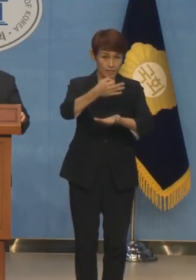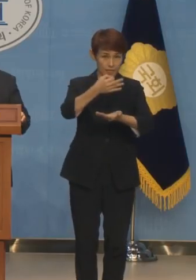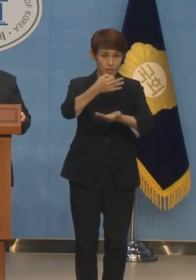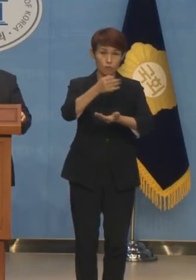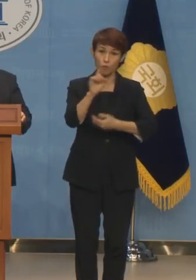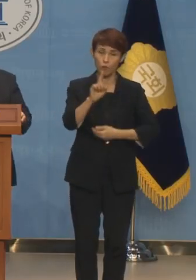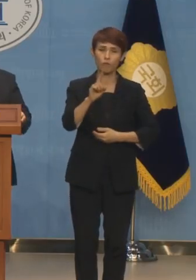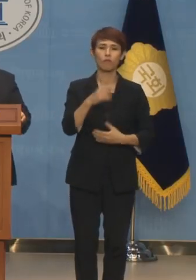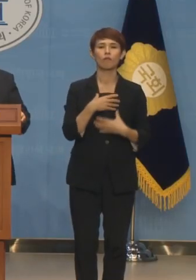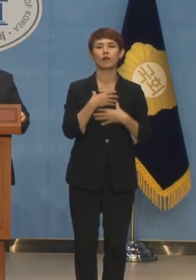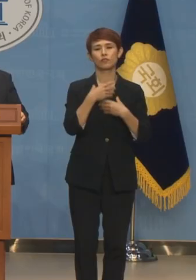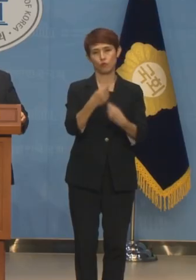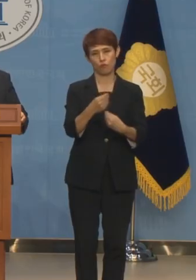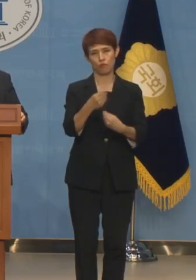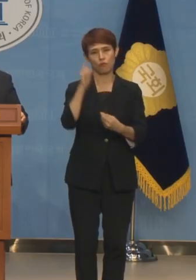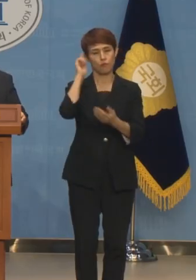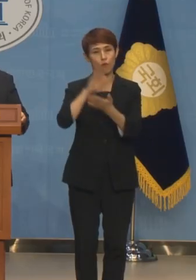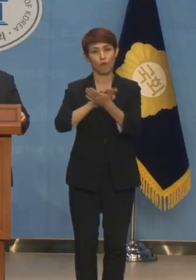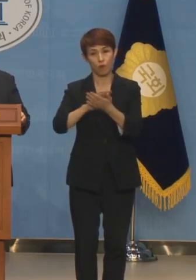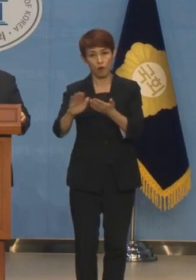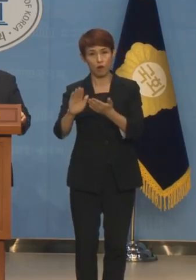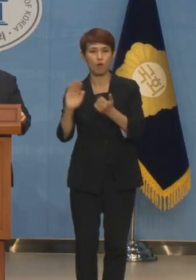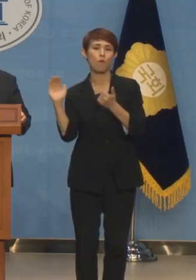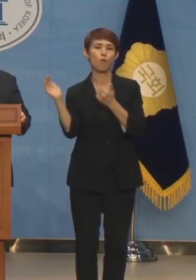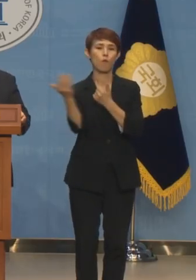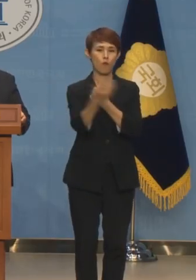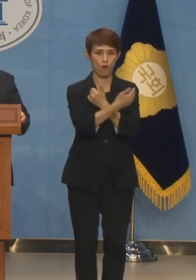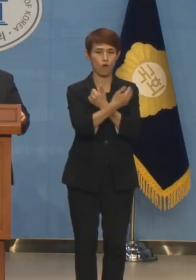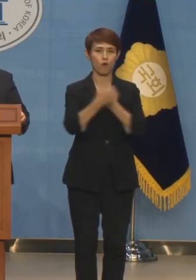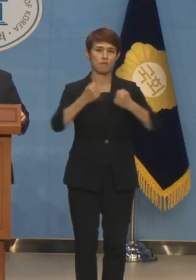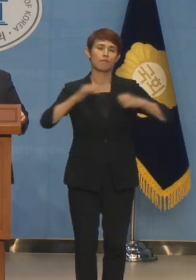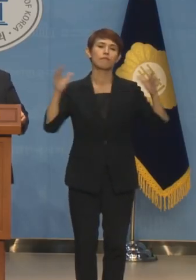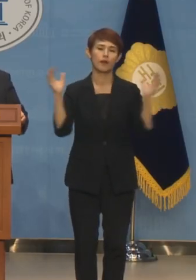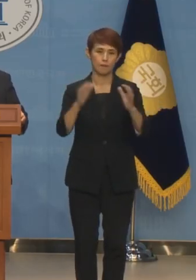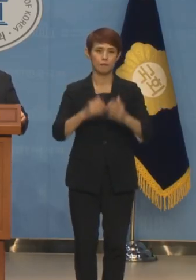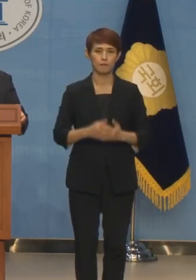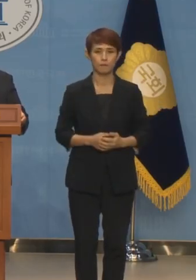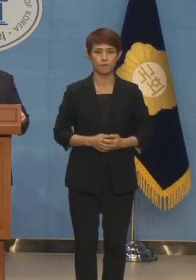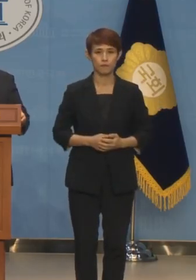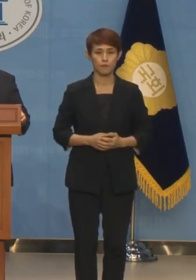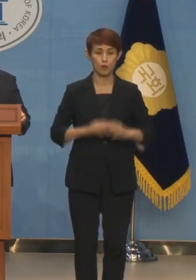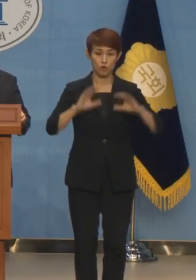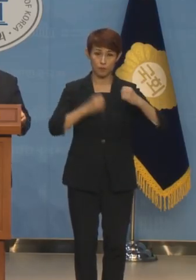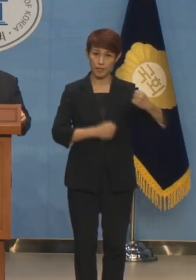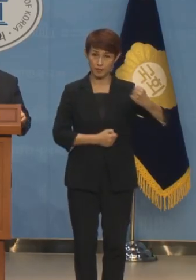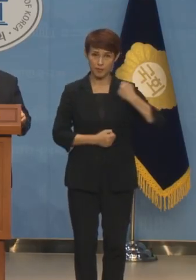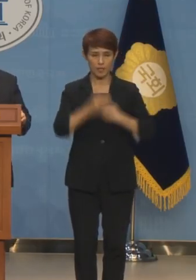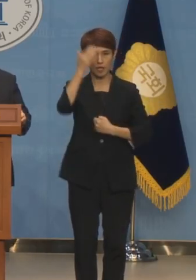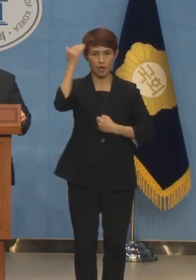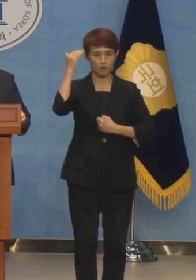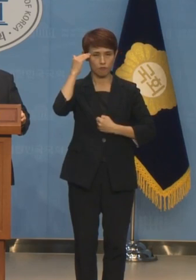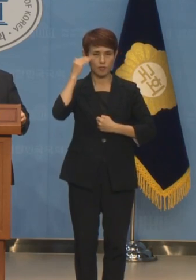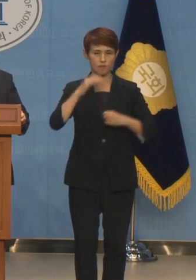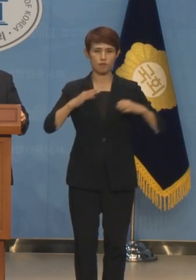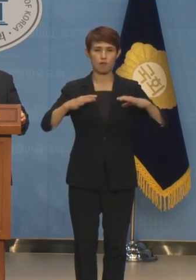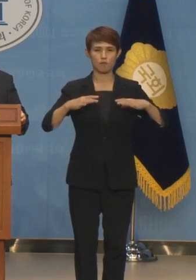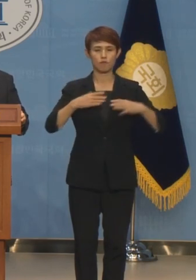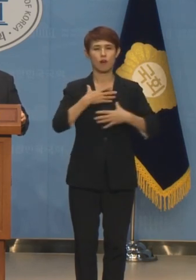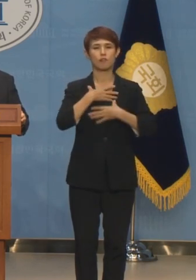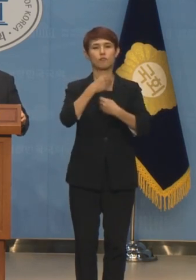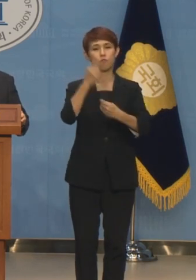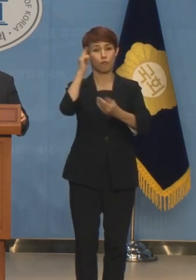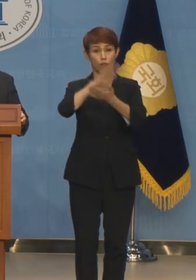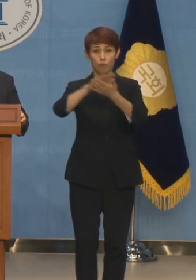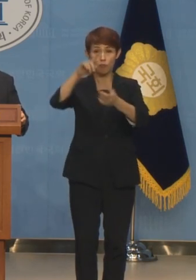평화, 포용과 협력입니다. 국민의힘은 자랑스러운 대한민국의 안정과 평화를 지키기